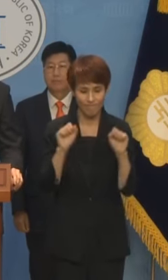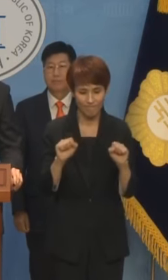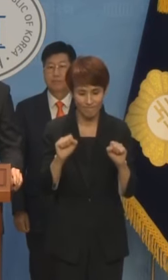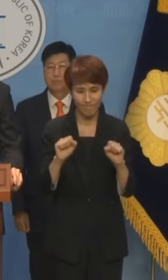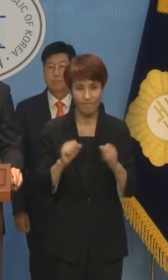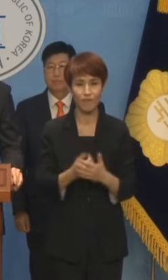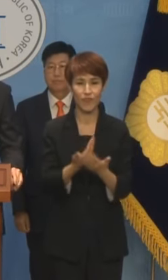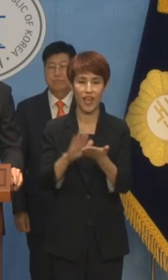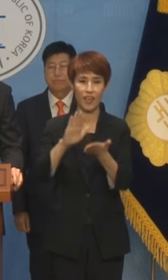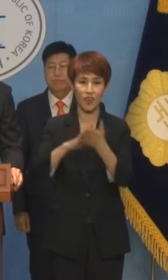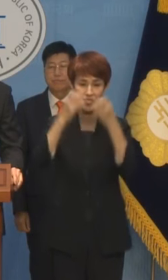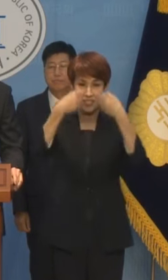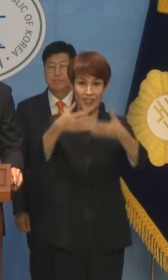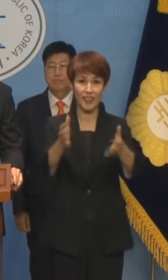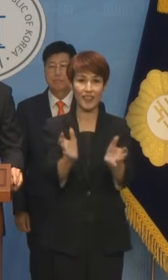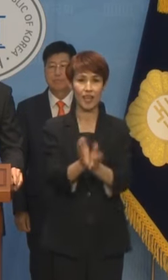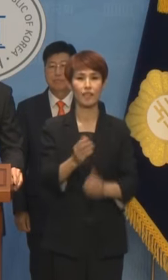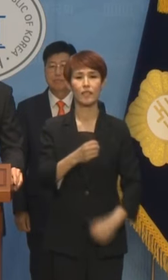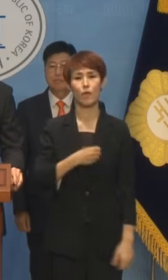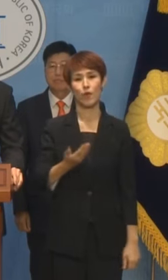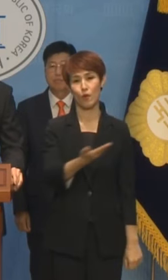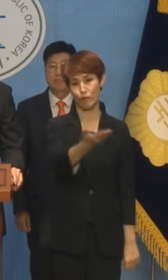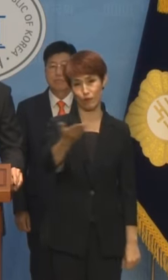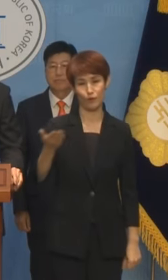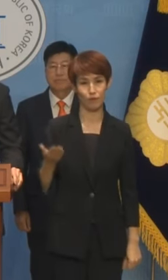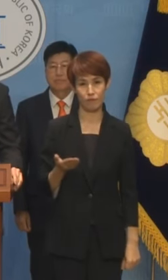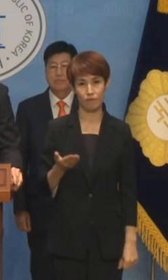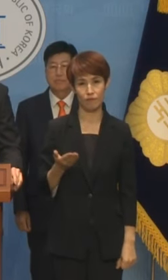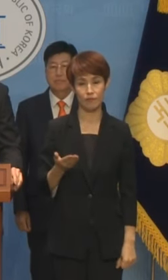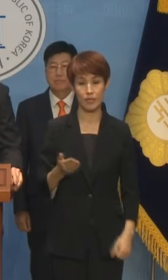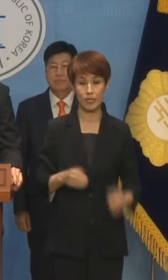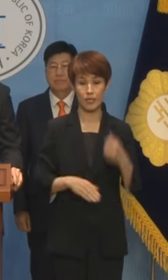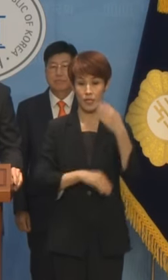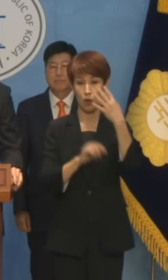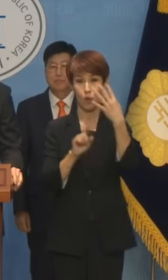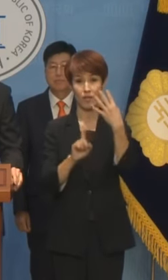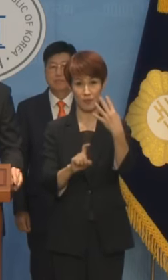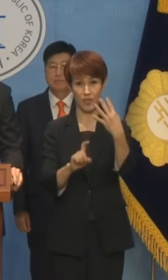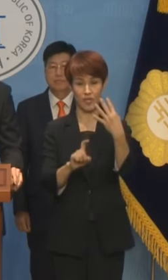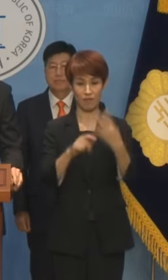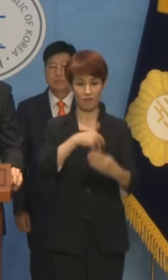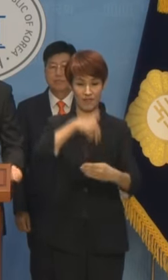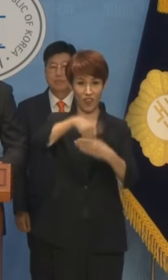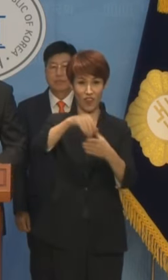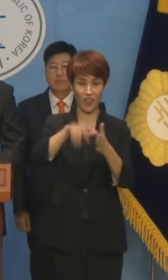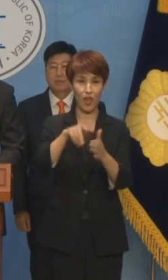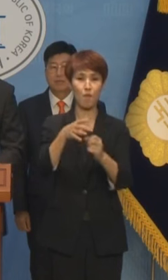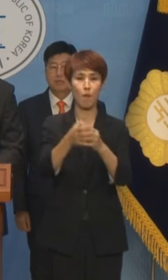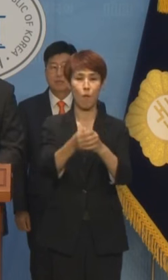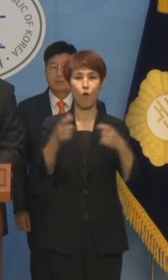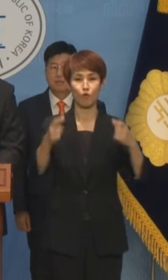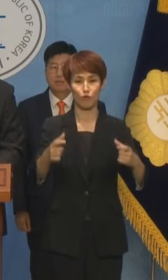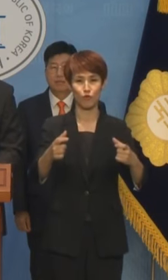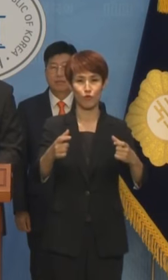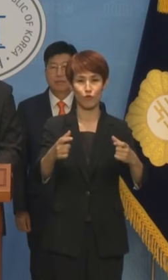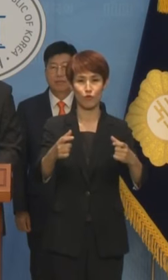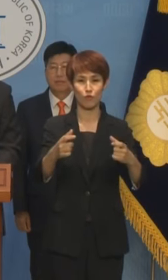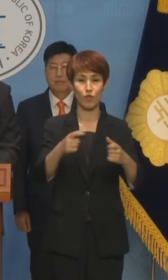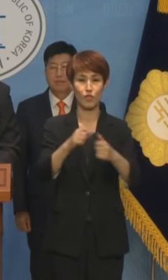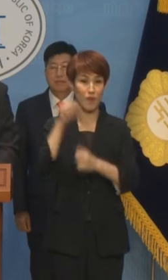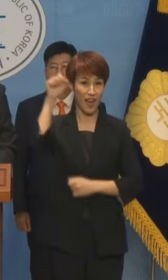안녕하십니까. 개혁신당 당원 동지 여러분. 지난 4월 10일 총선에서 마포구 갑 지역구에 출마한